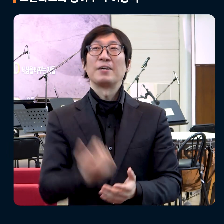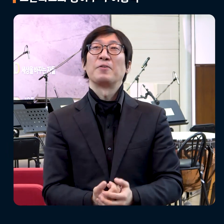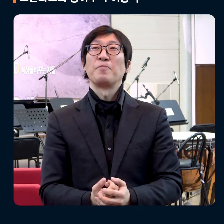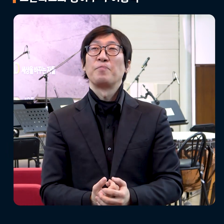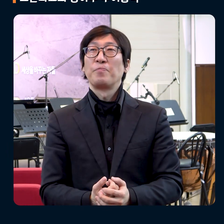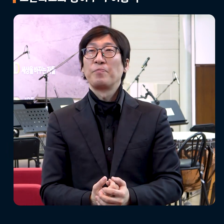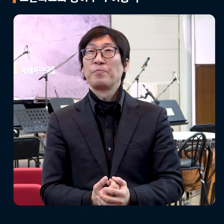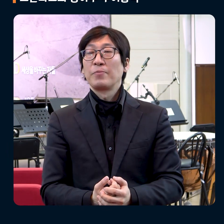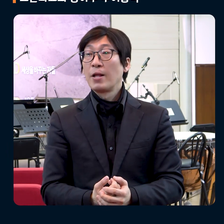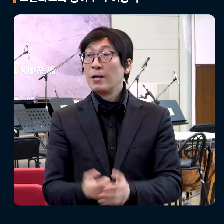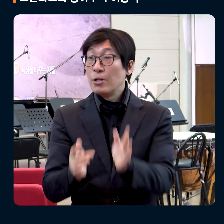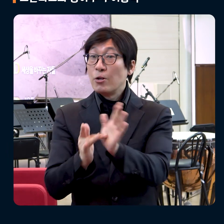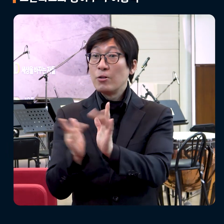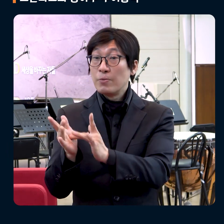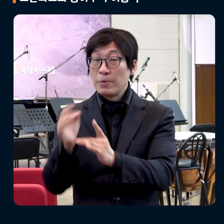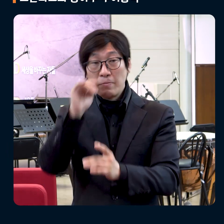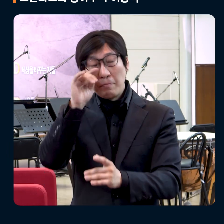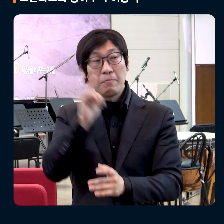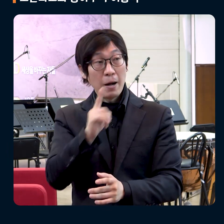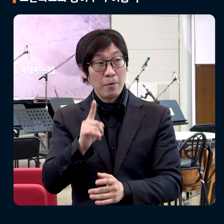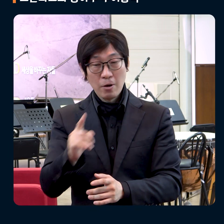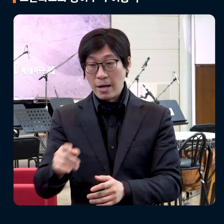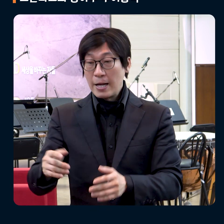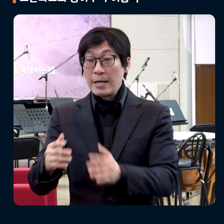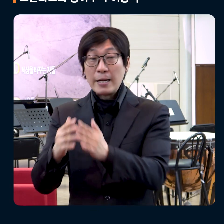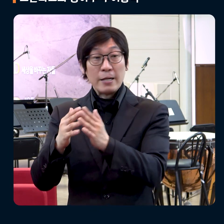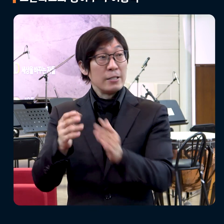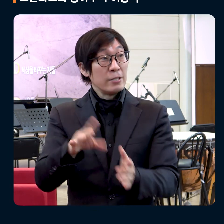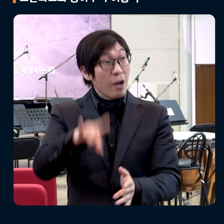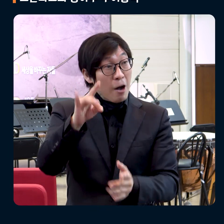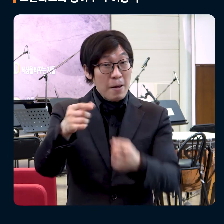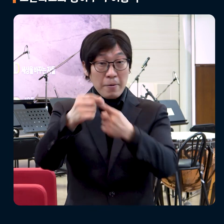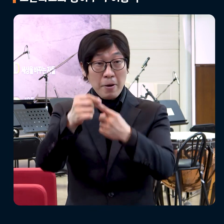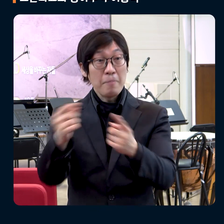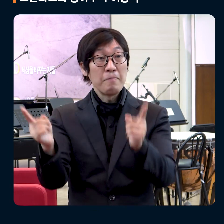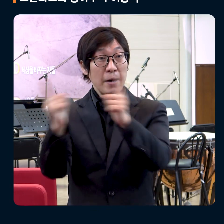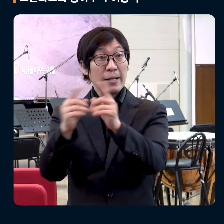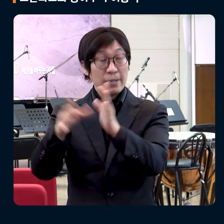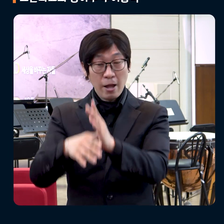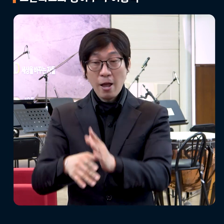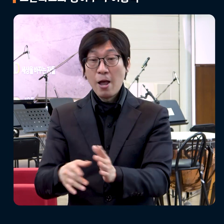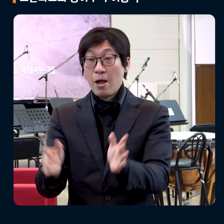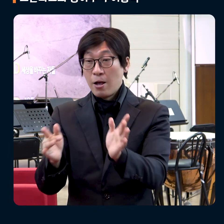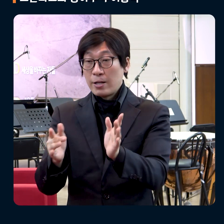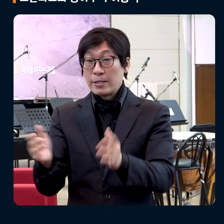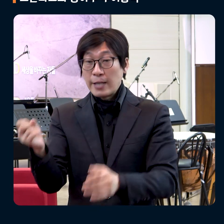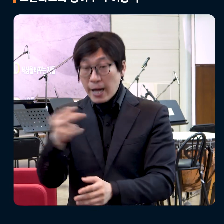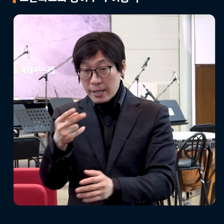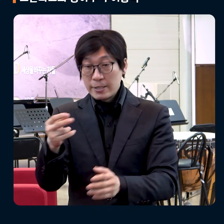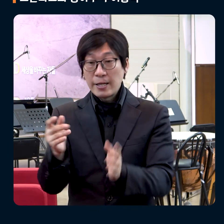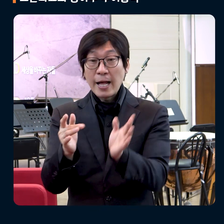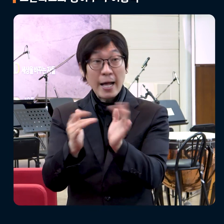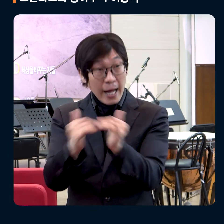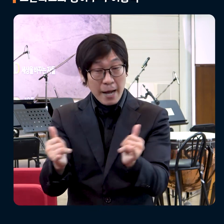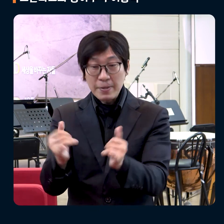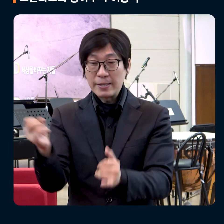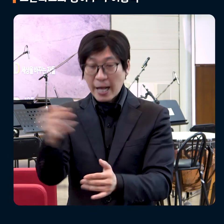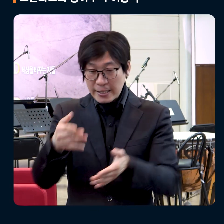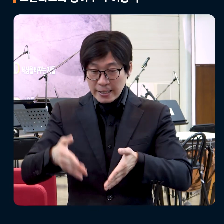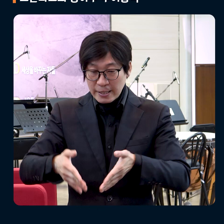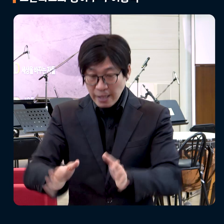있다. 예수님께서 사람이 거듭나는 것은 바람 같은 거라고 그랬거든요. 근데 니고데모는 정말 바람 같은